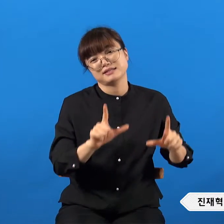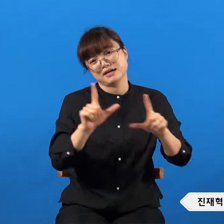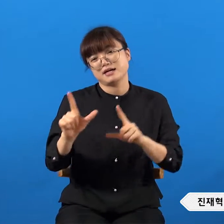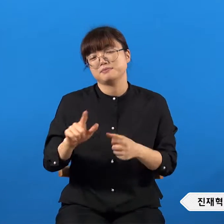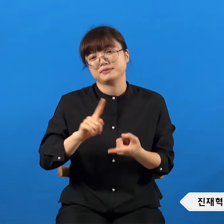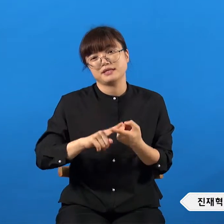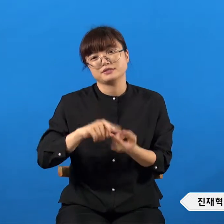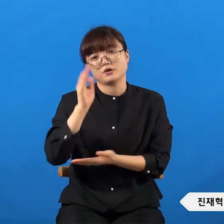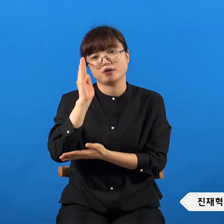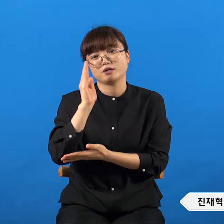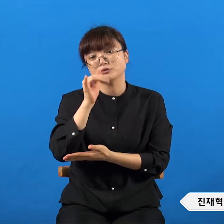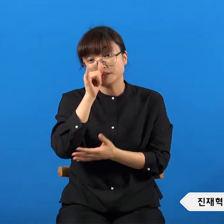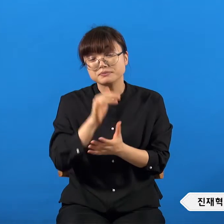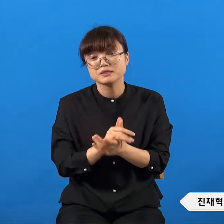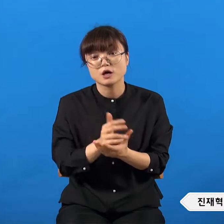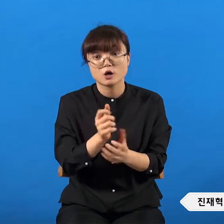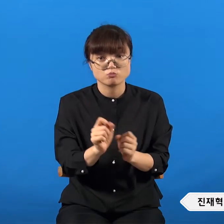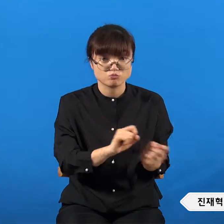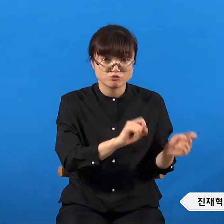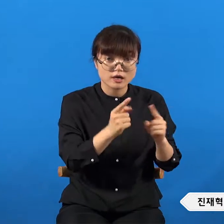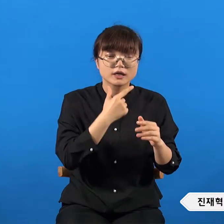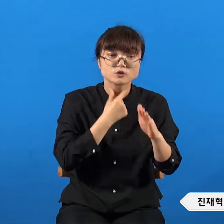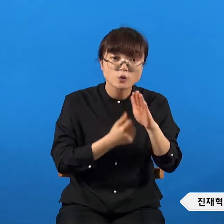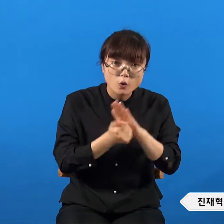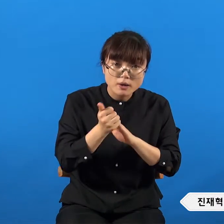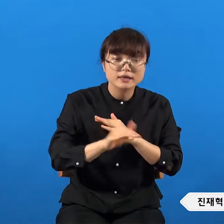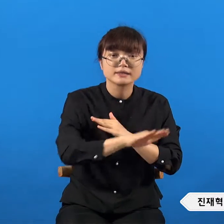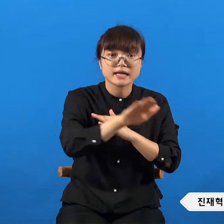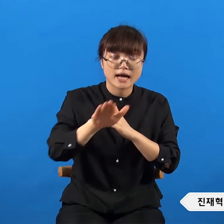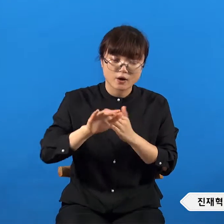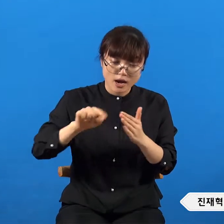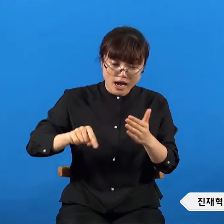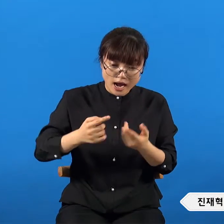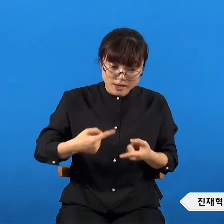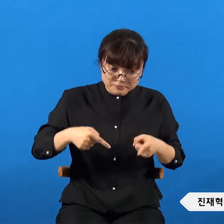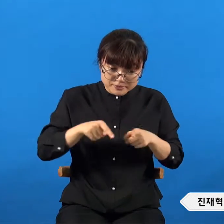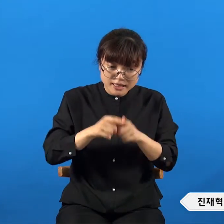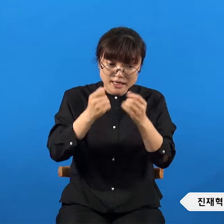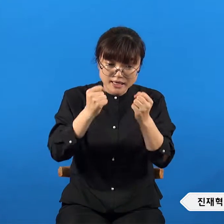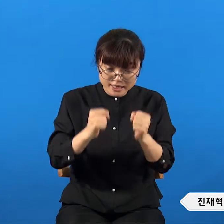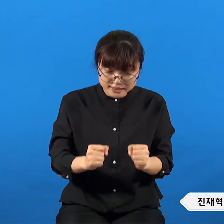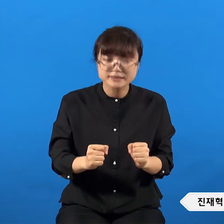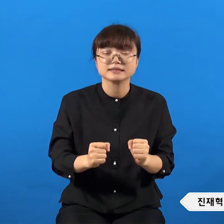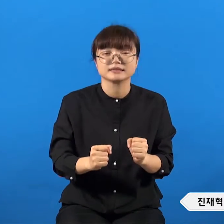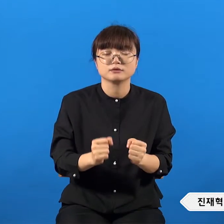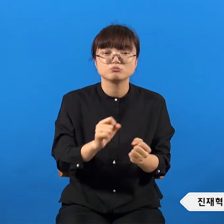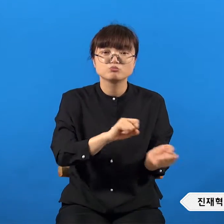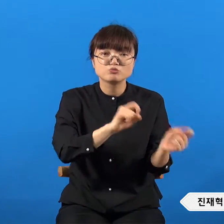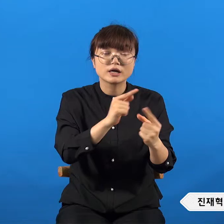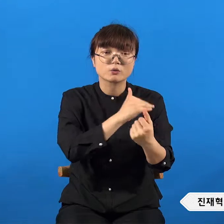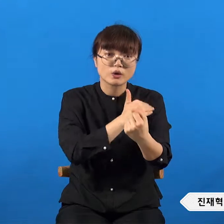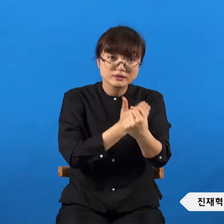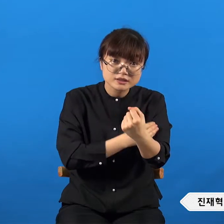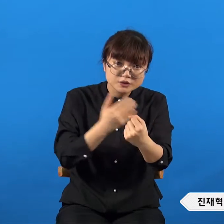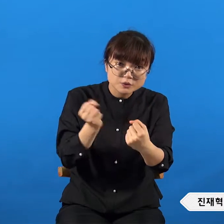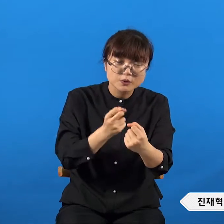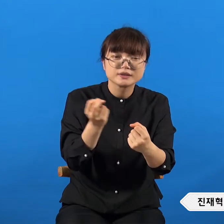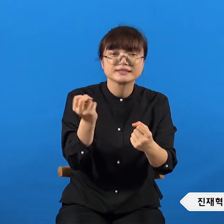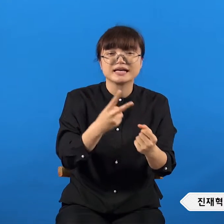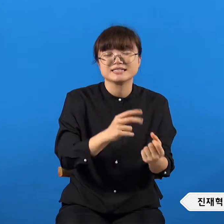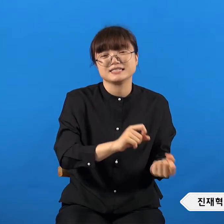있습니다. 부활의 소망과 내 삶에 함께 하시는 부활의 권능으로 다시